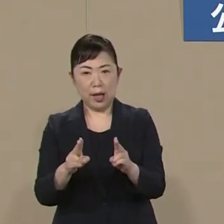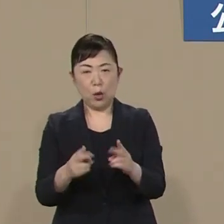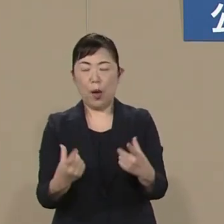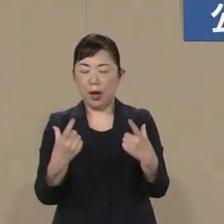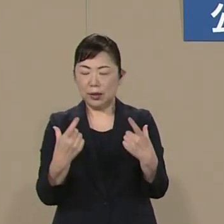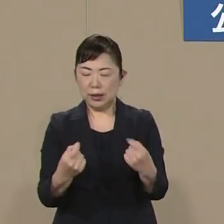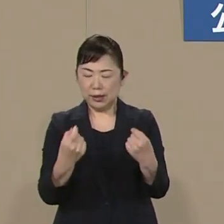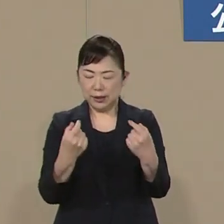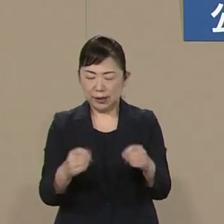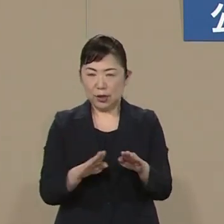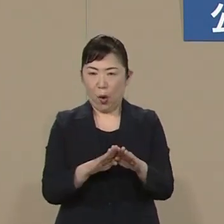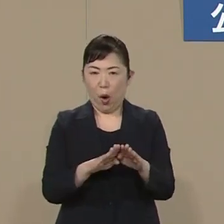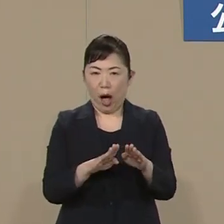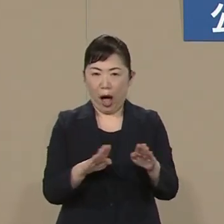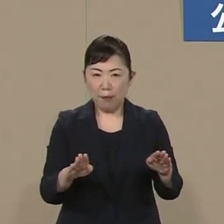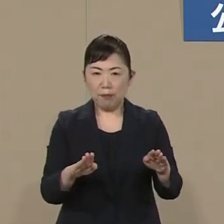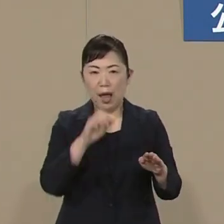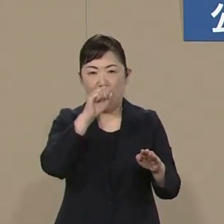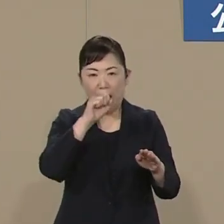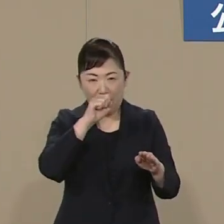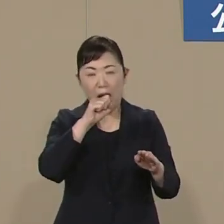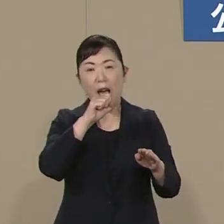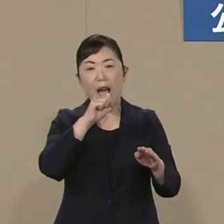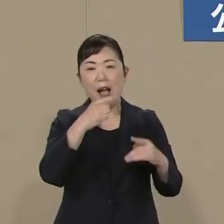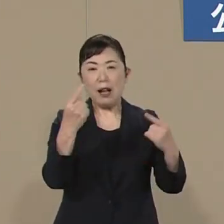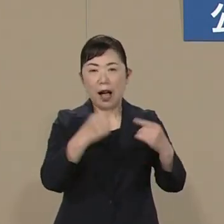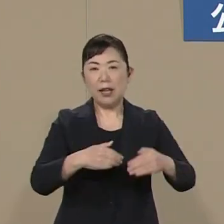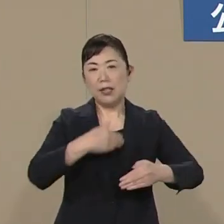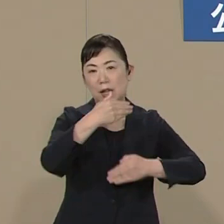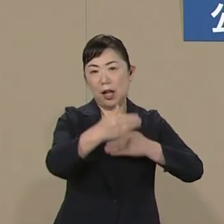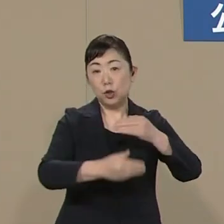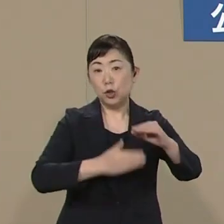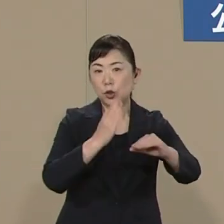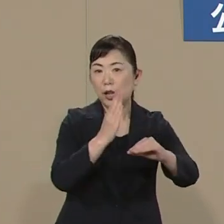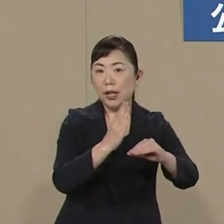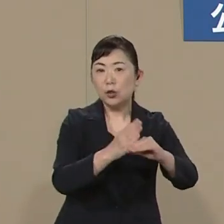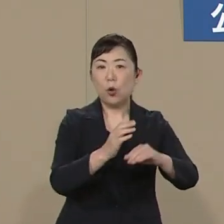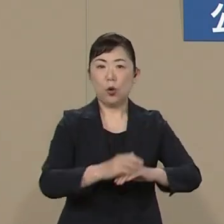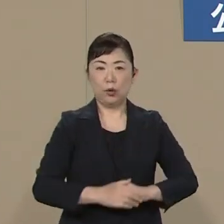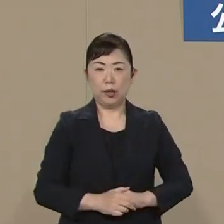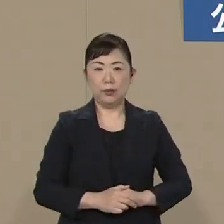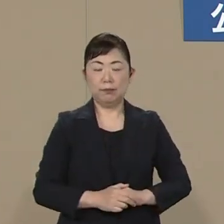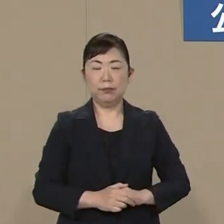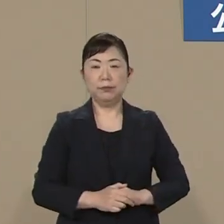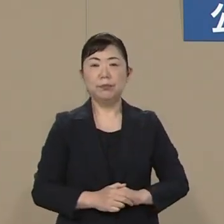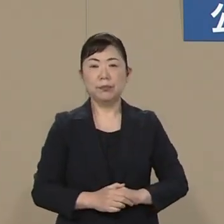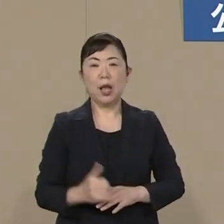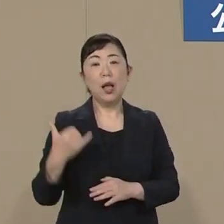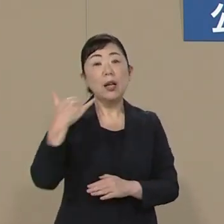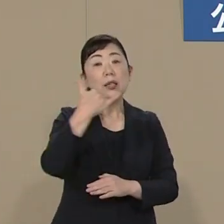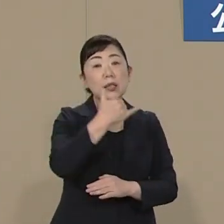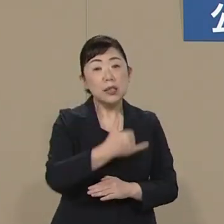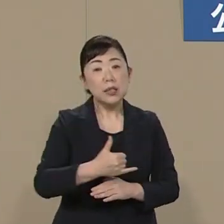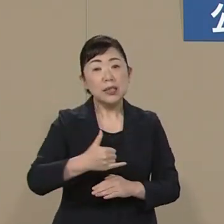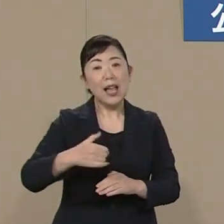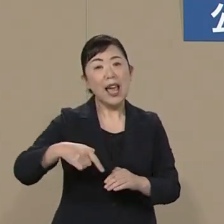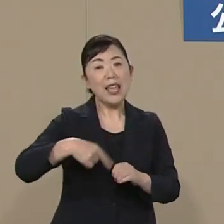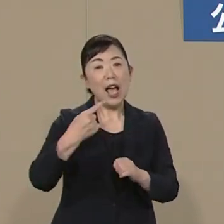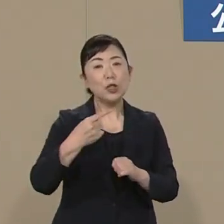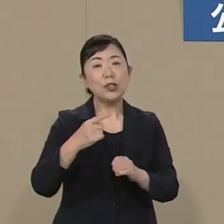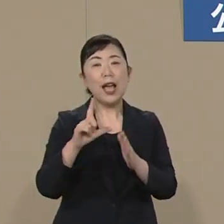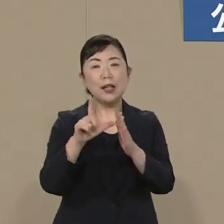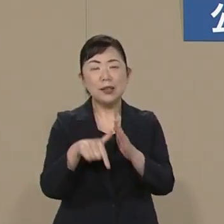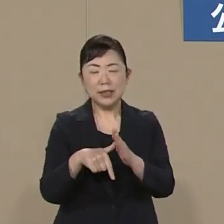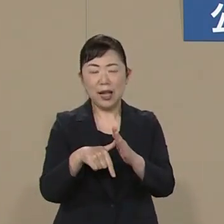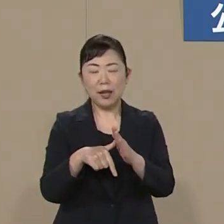確実に安定し改善されているのですその上で人生100年時代の